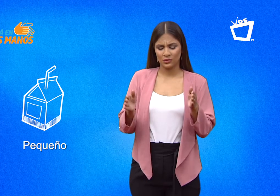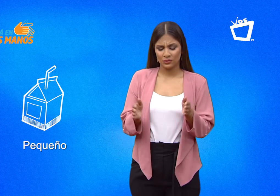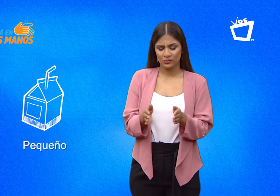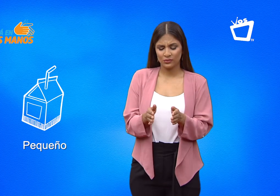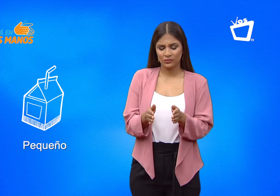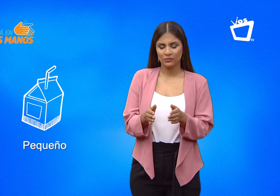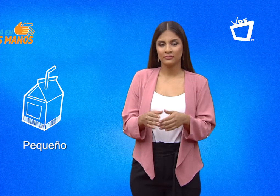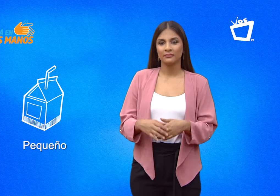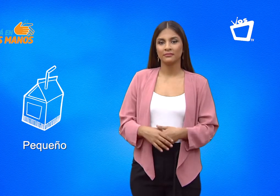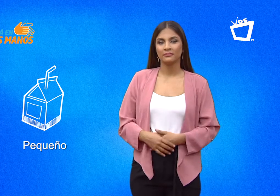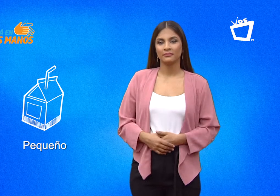Pequeño.